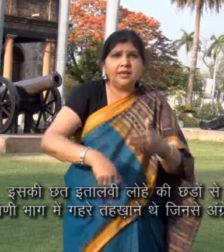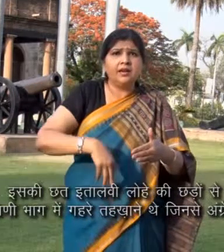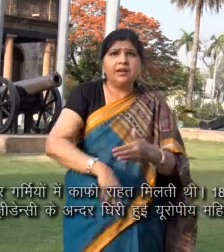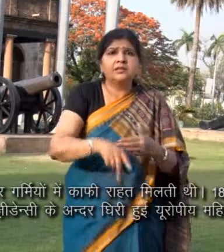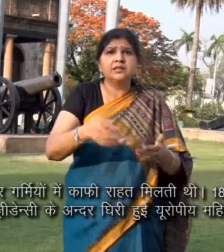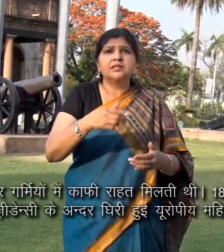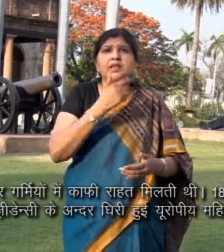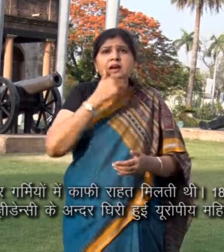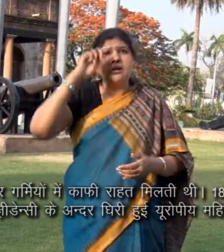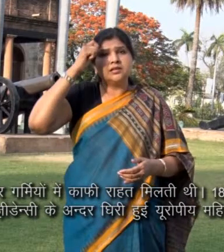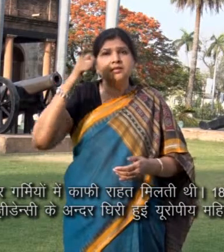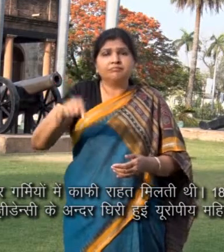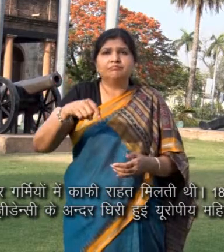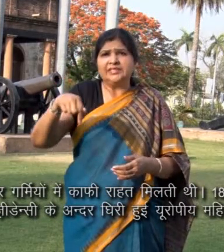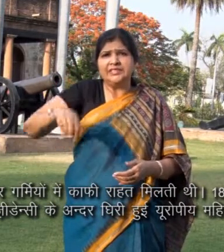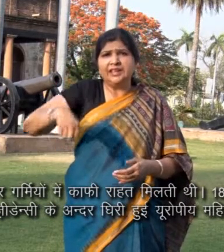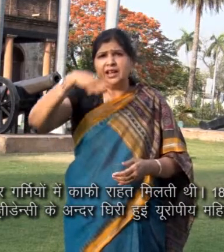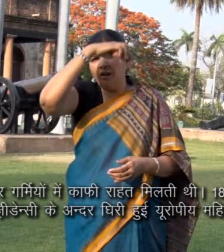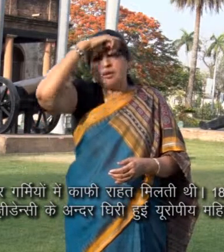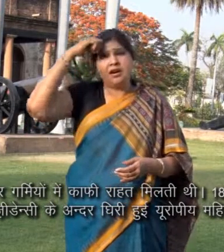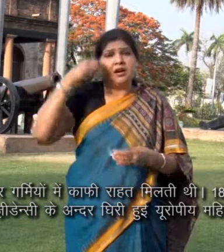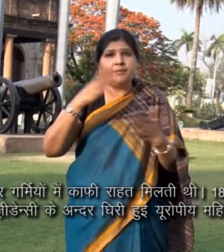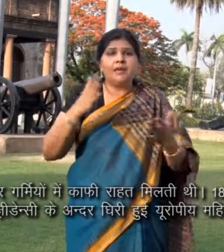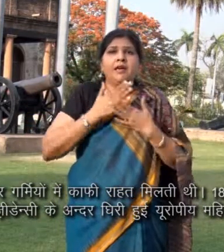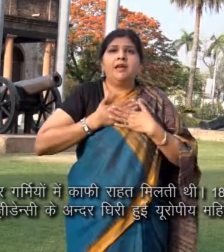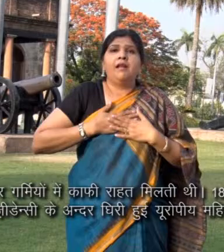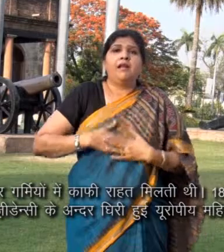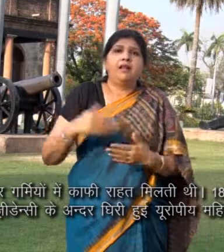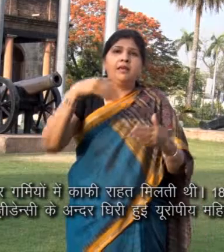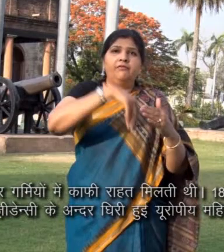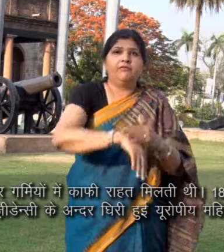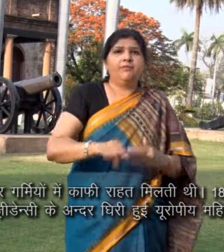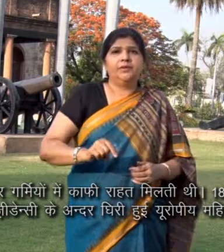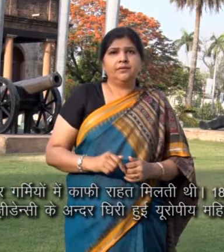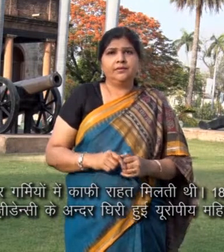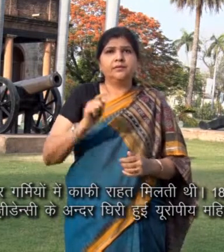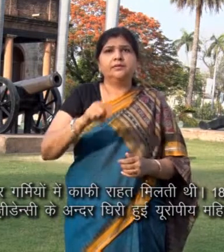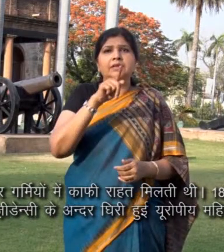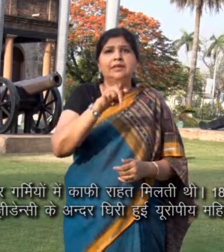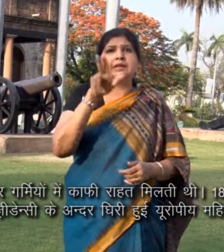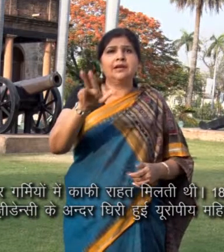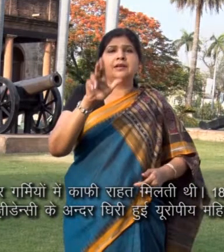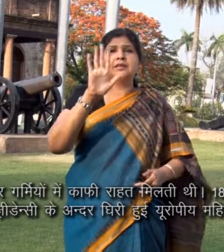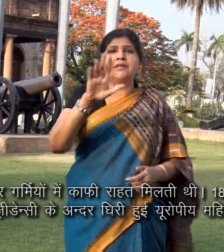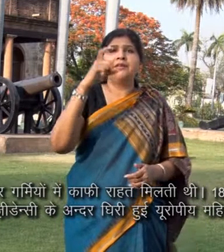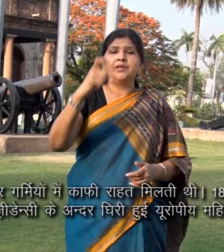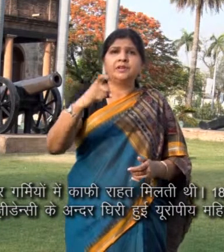को लखनऊ की भयंकर गर्मियों में काफी राहत मिलती थी। 1857 की घेराबंदी के